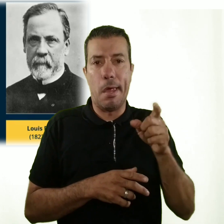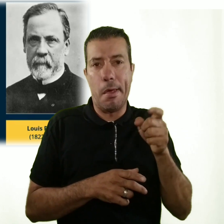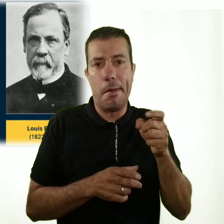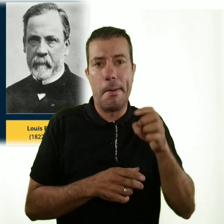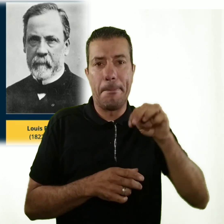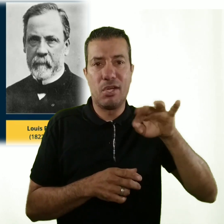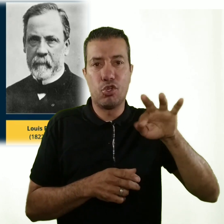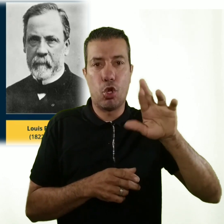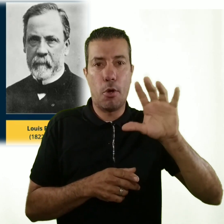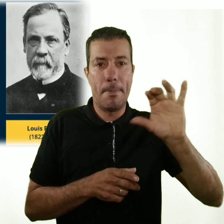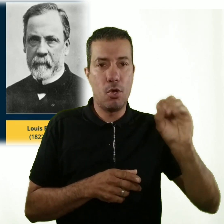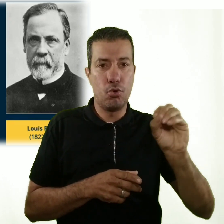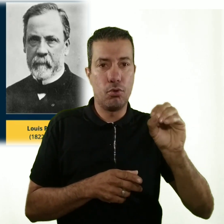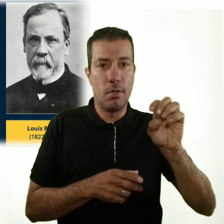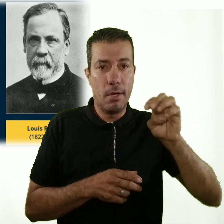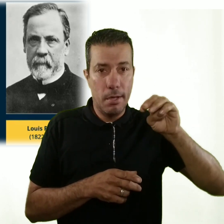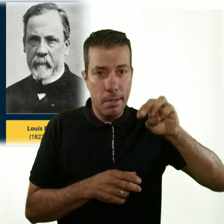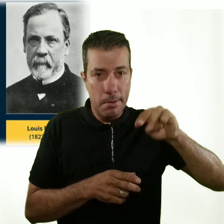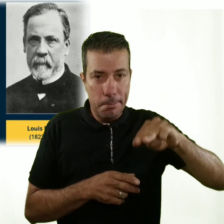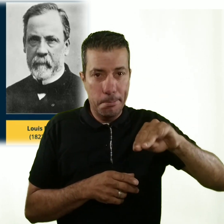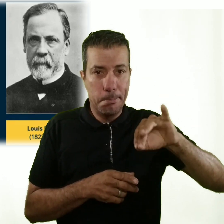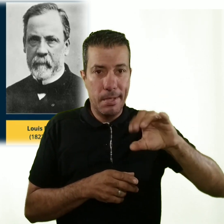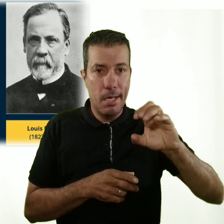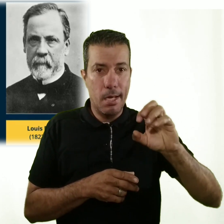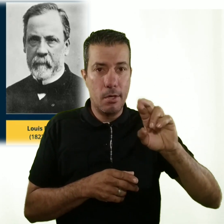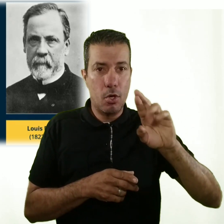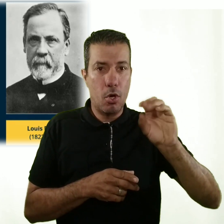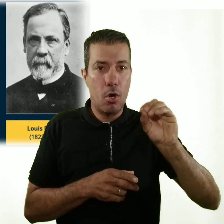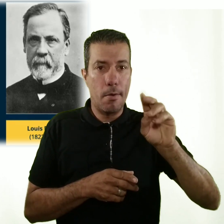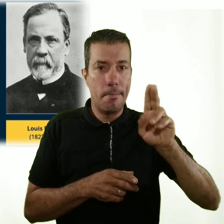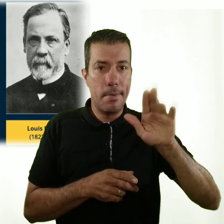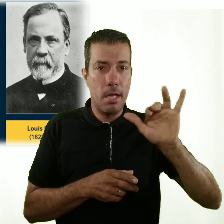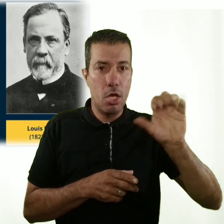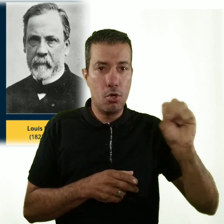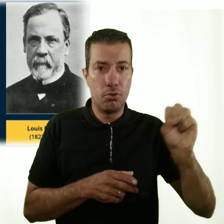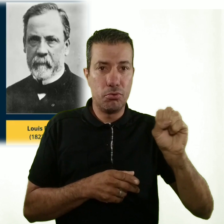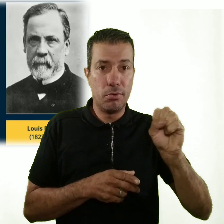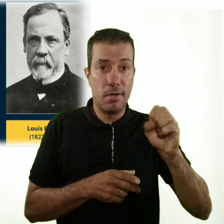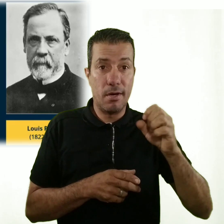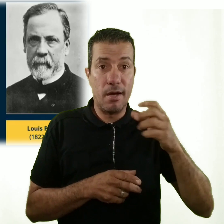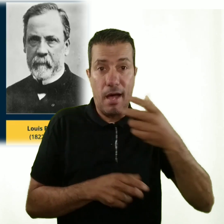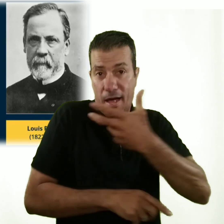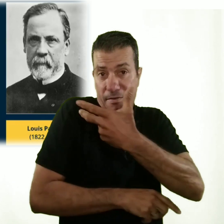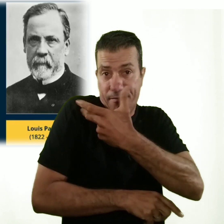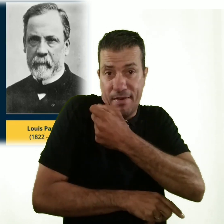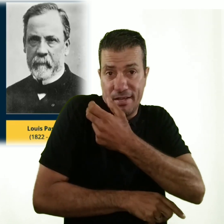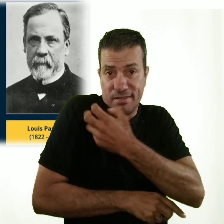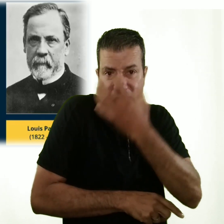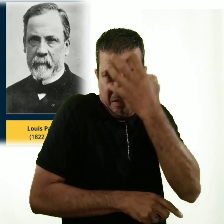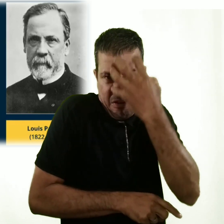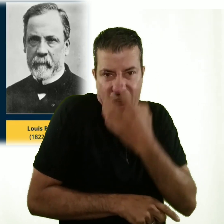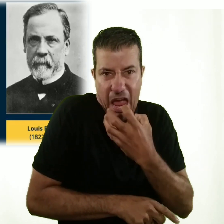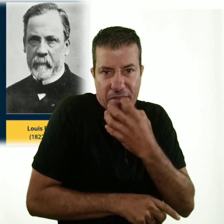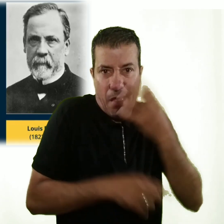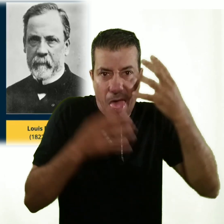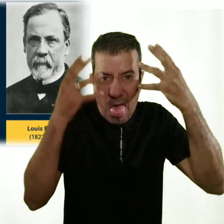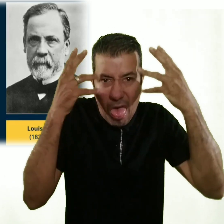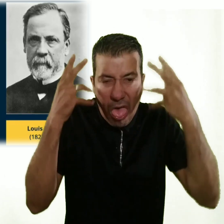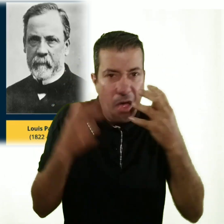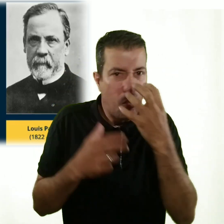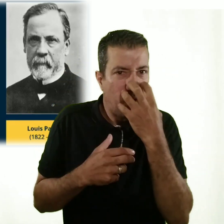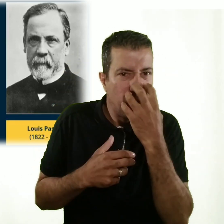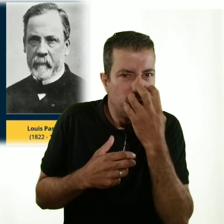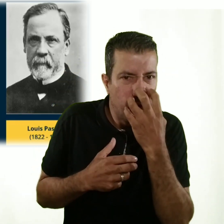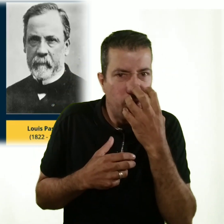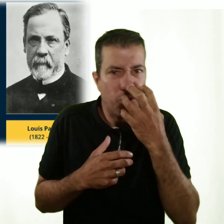de pasteurizar o leite. Ele também descobriu a vacina antirrábica, aquela quando o cachorro louco morde,